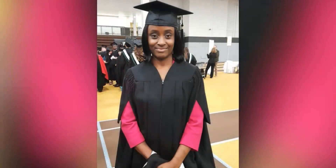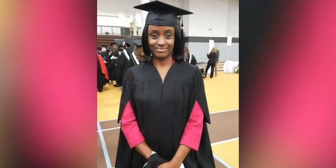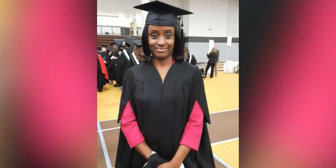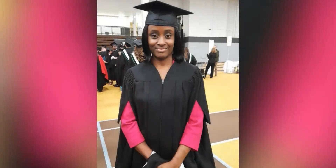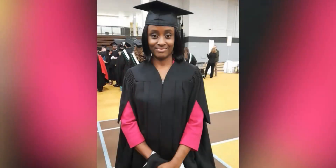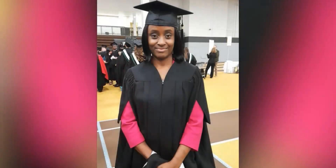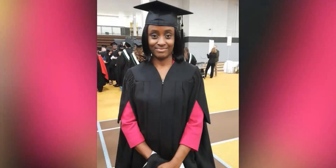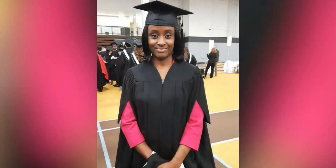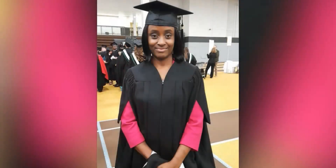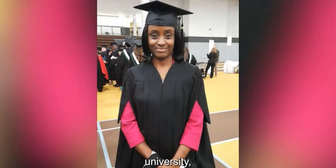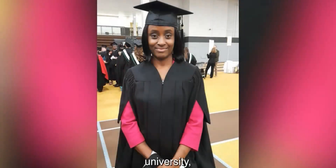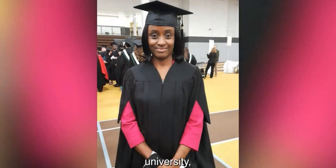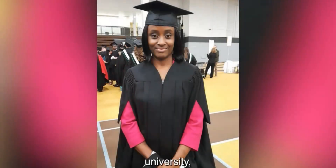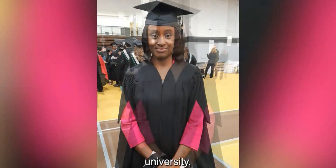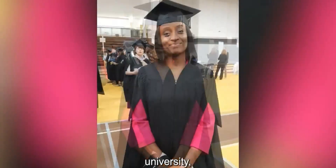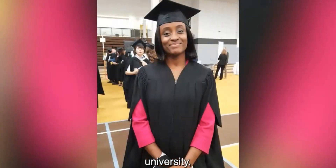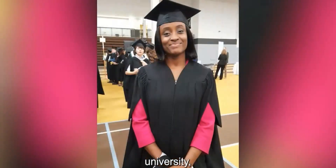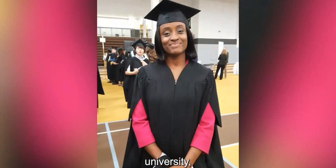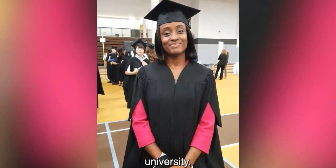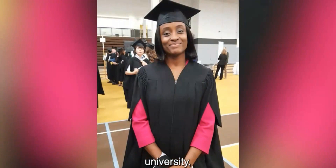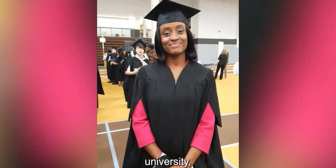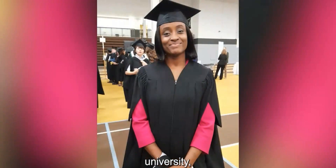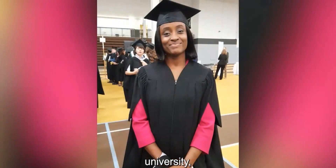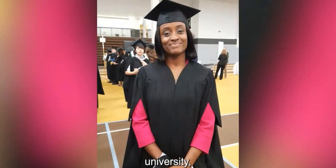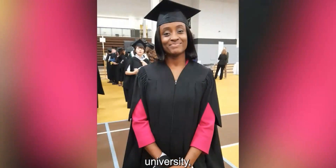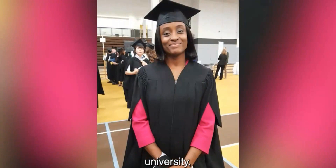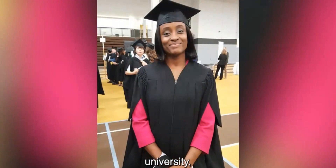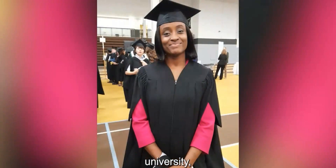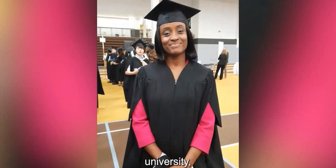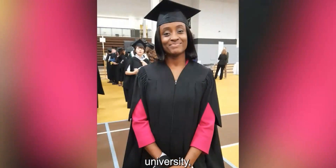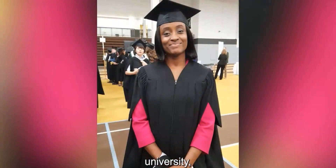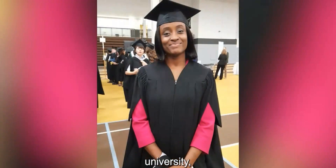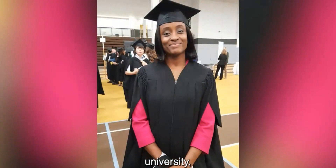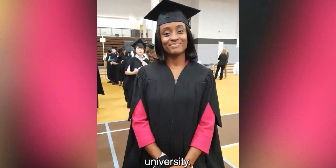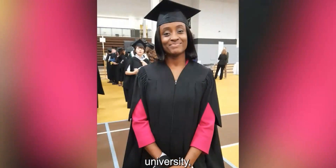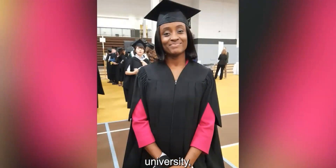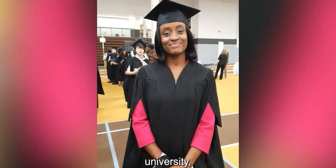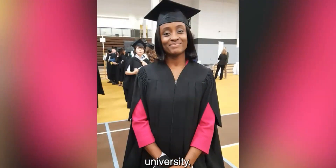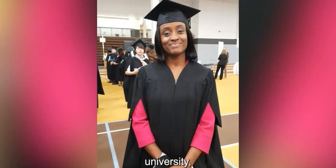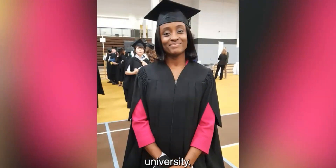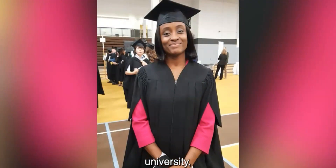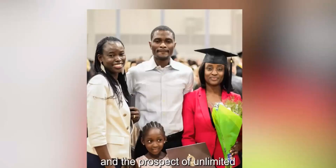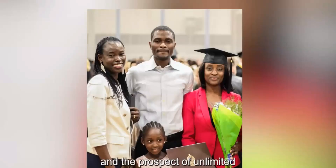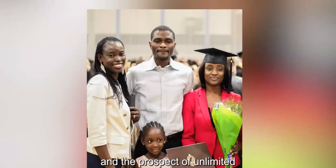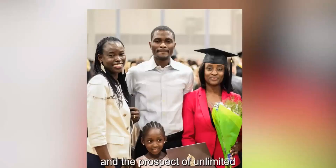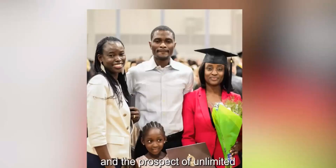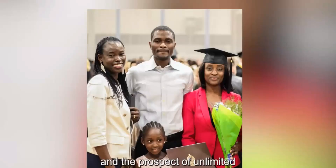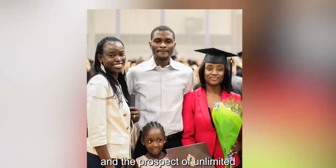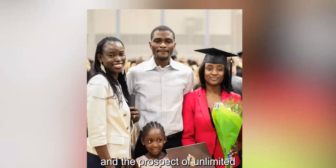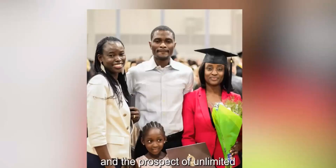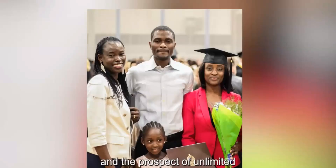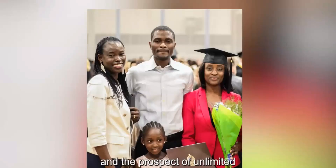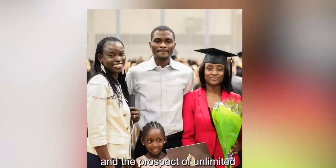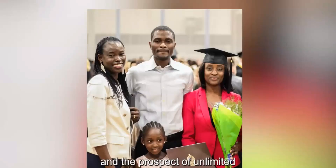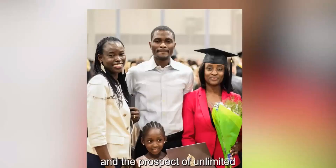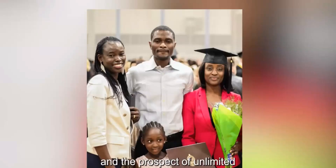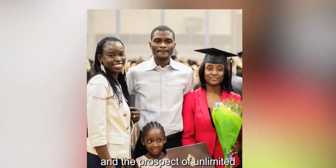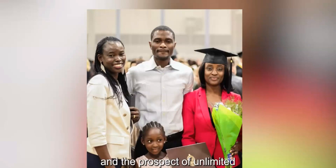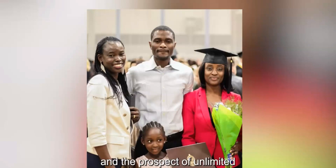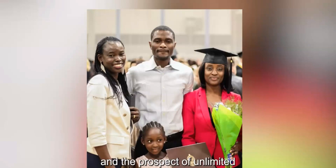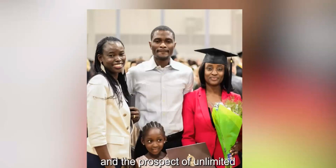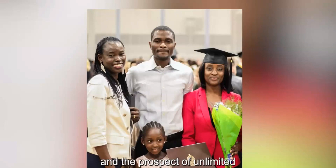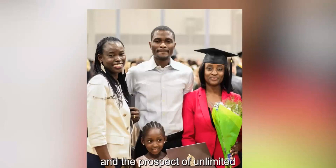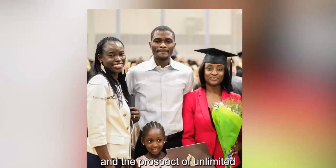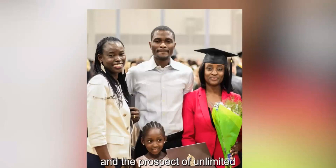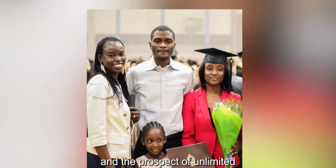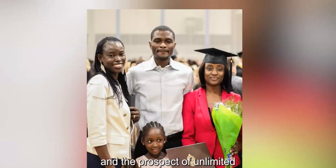When I graduated from university, I was so excited about the future and the prospect of